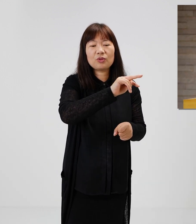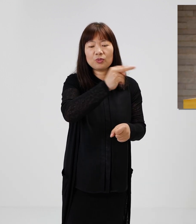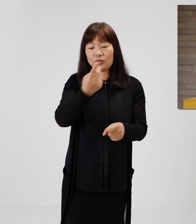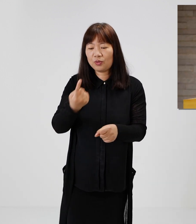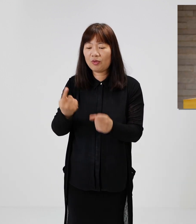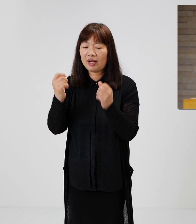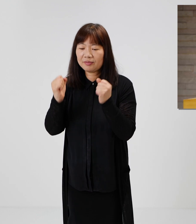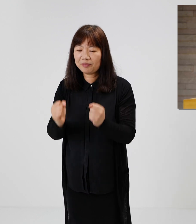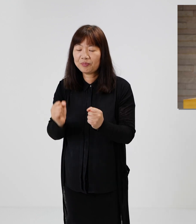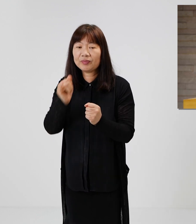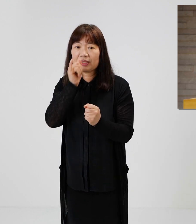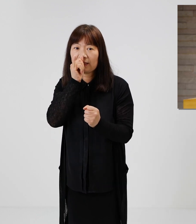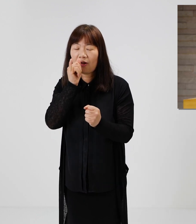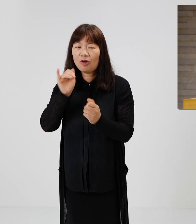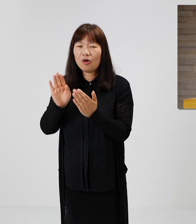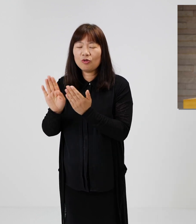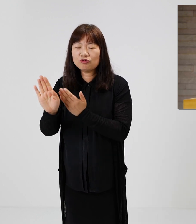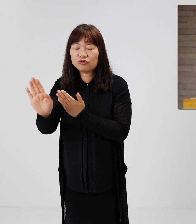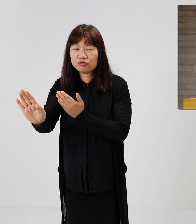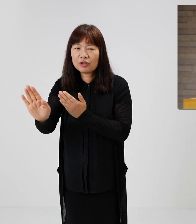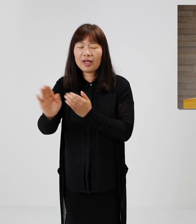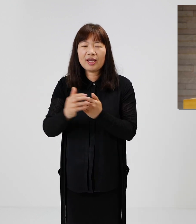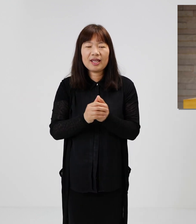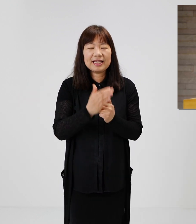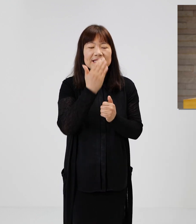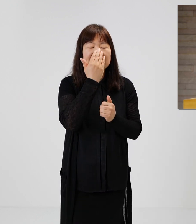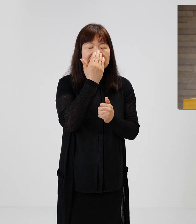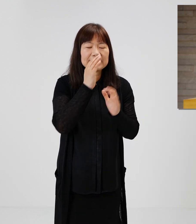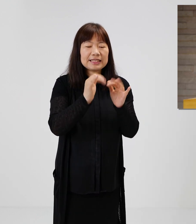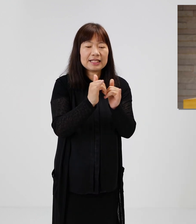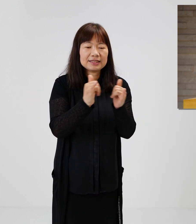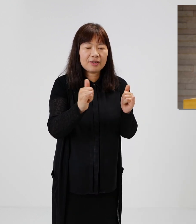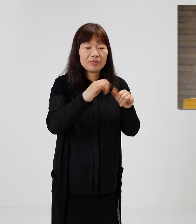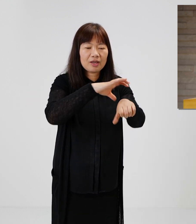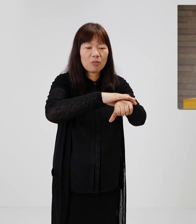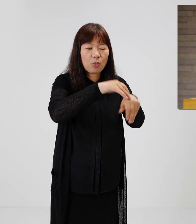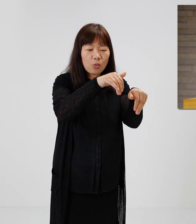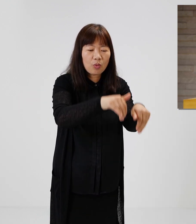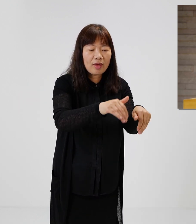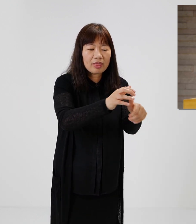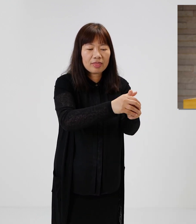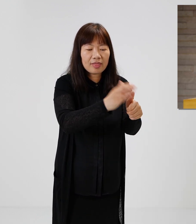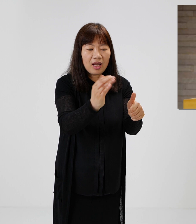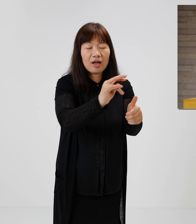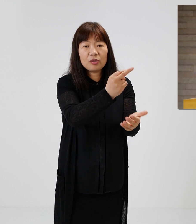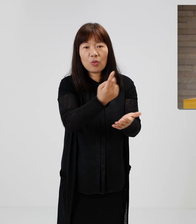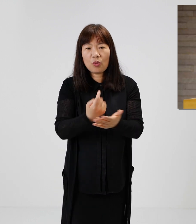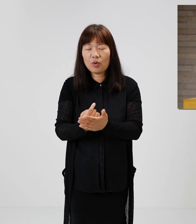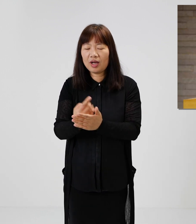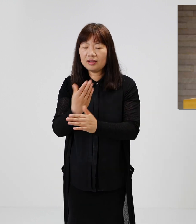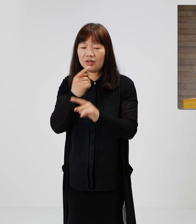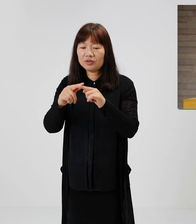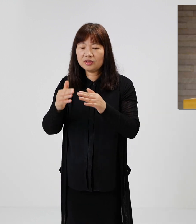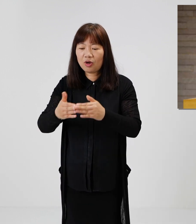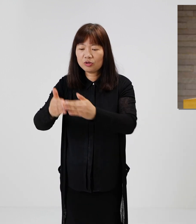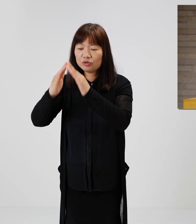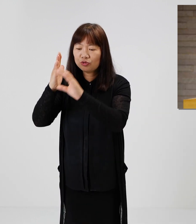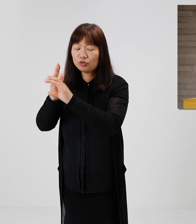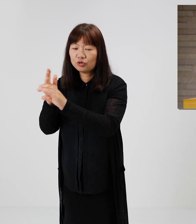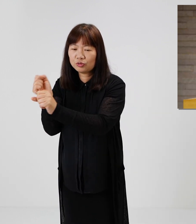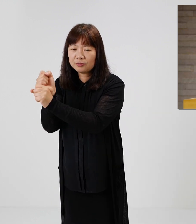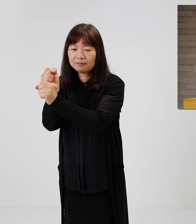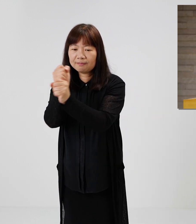보니까 포로들이 본격적으로 돌아와서 성전도 짓고 성곽도 만들어